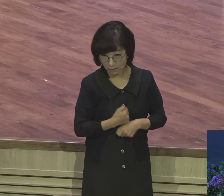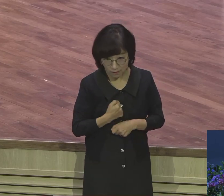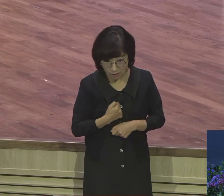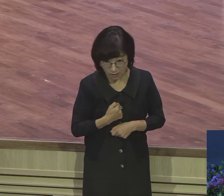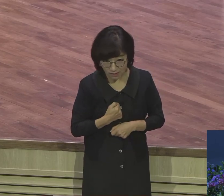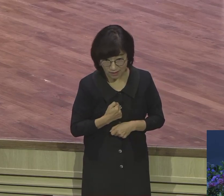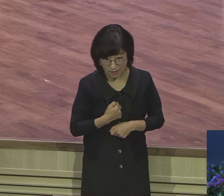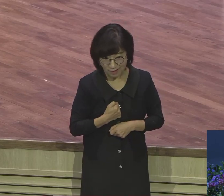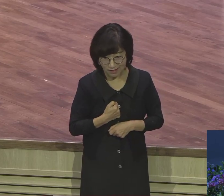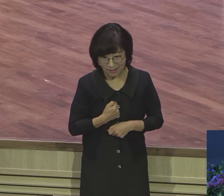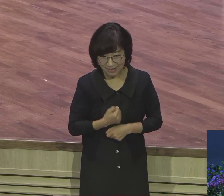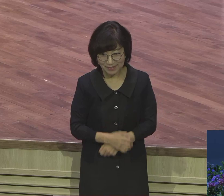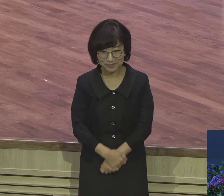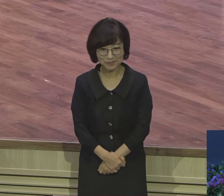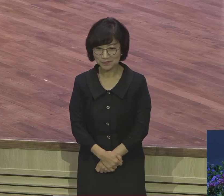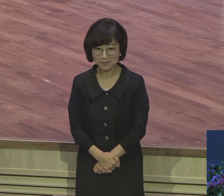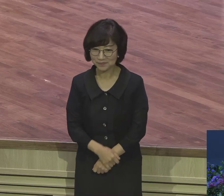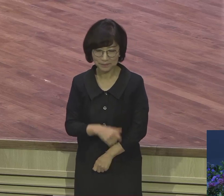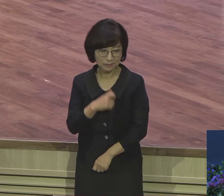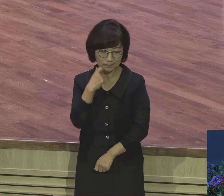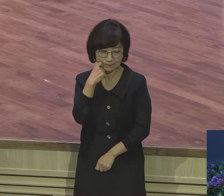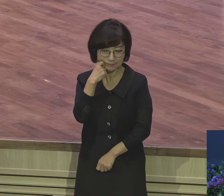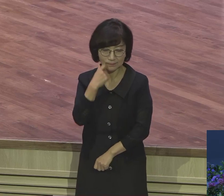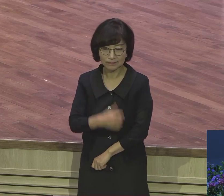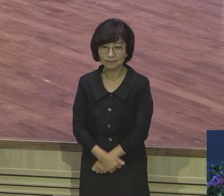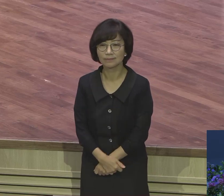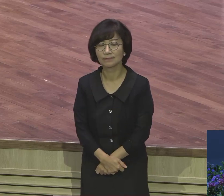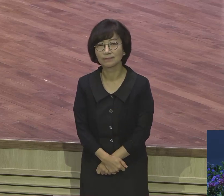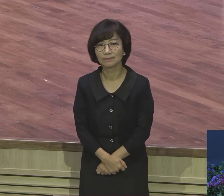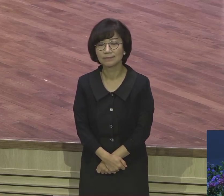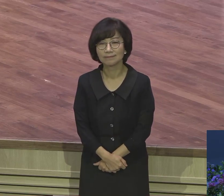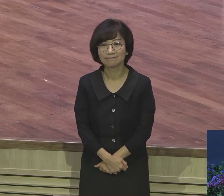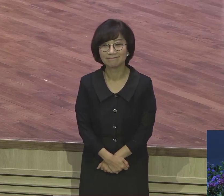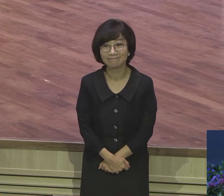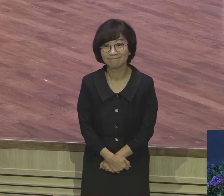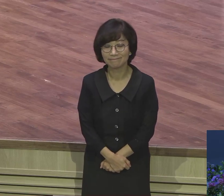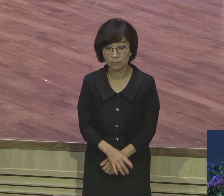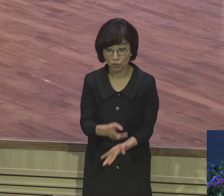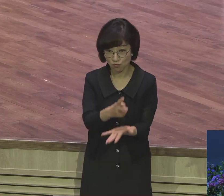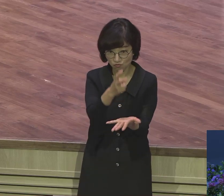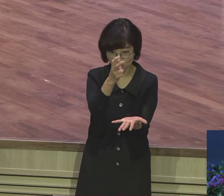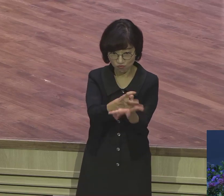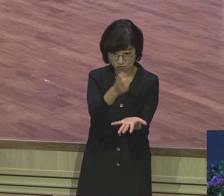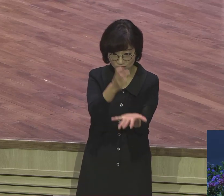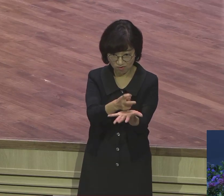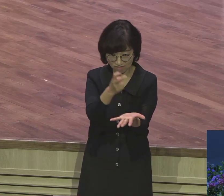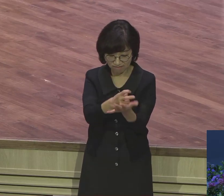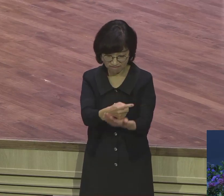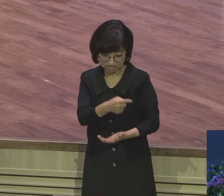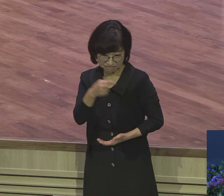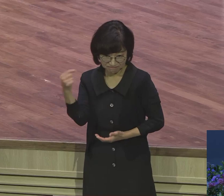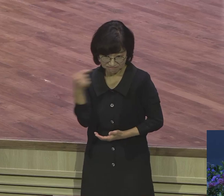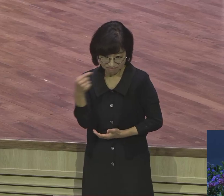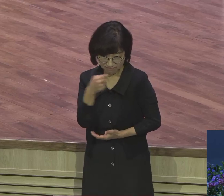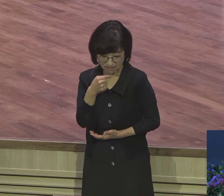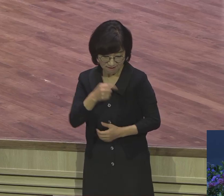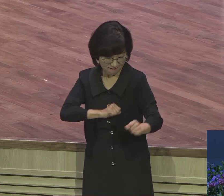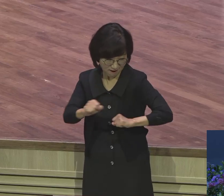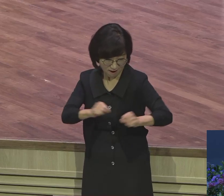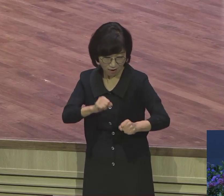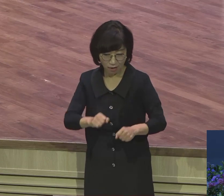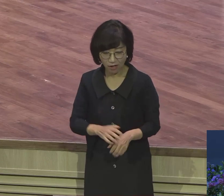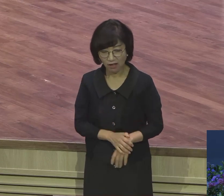종교생활이죠. 아무 소용없습니다. 율법적 열심은요. 사람의 뼈를 말해야 한다 그래서